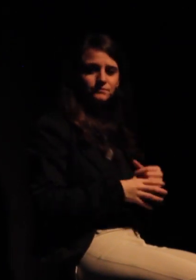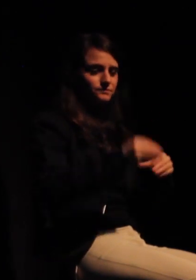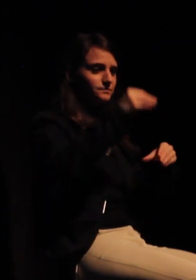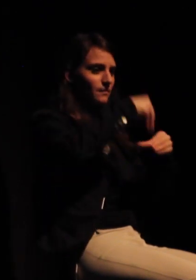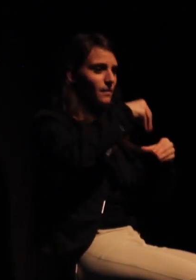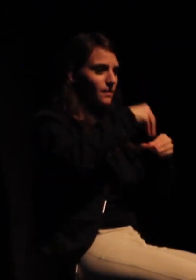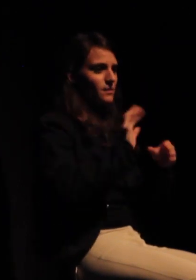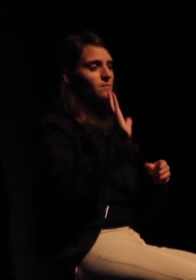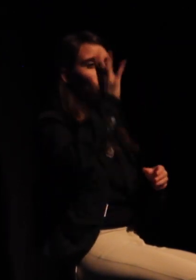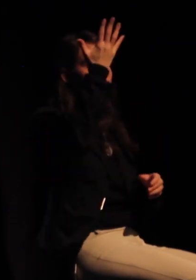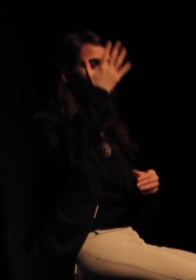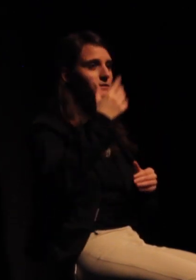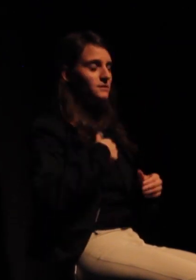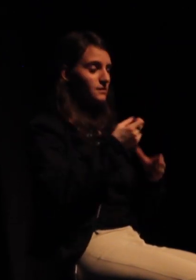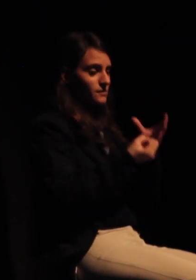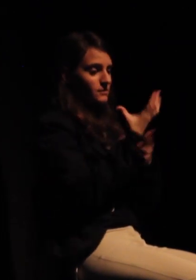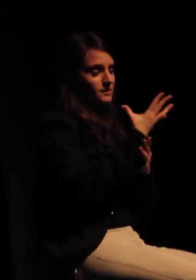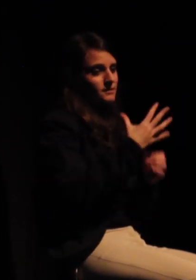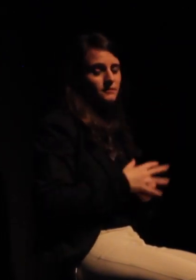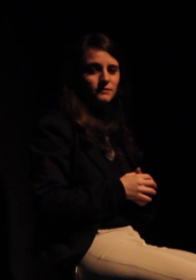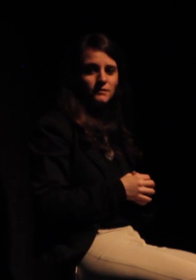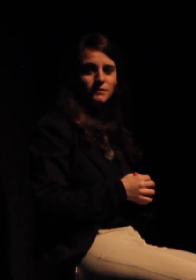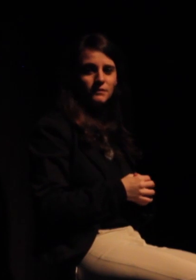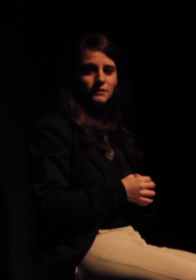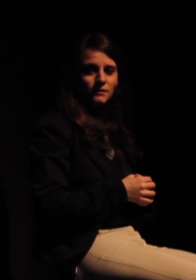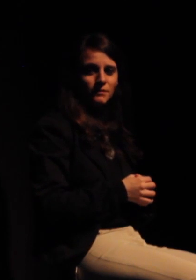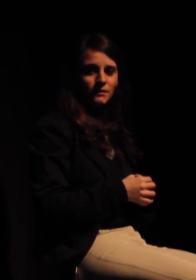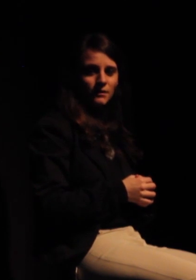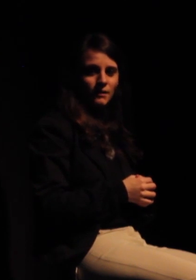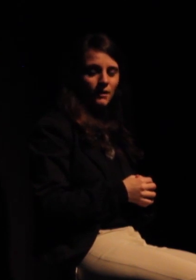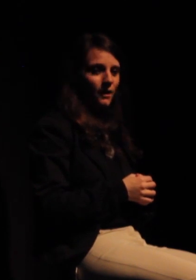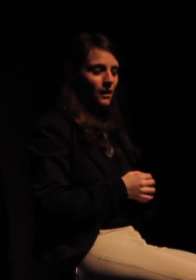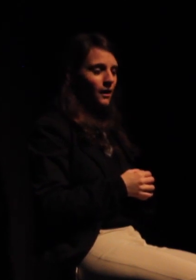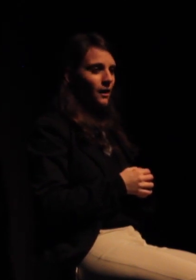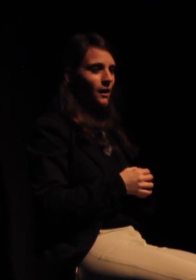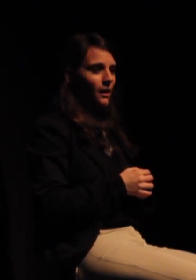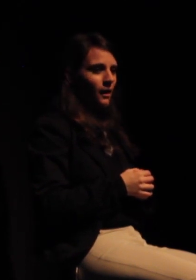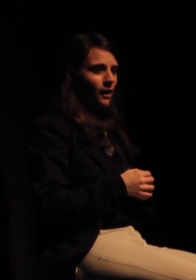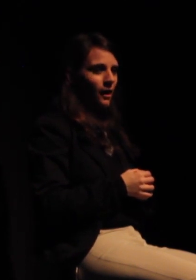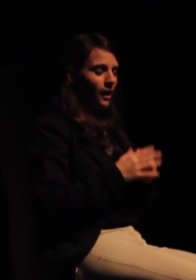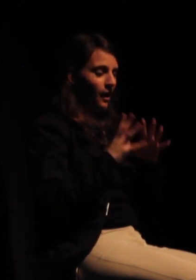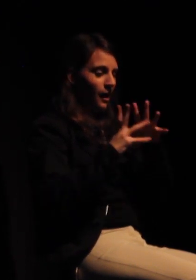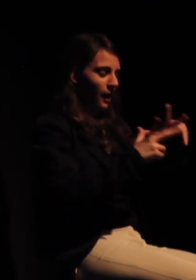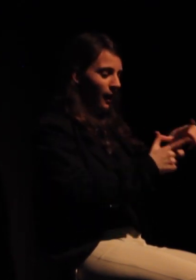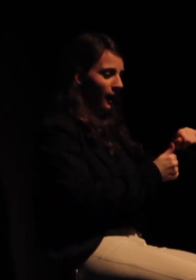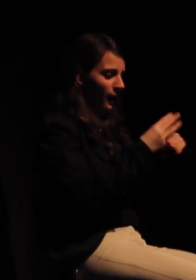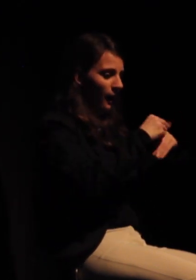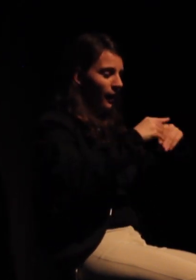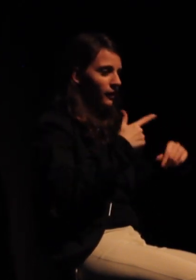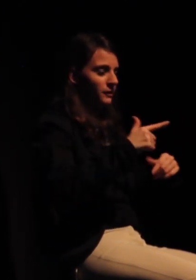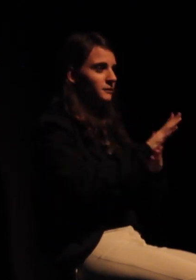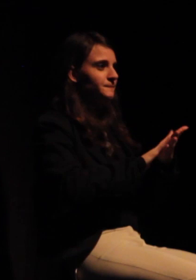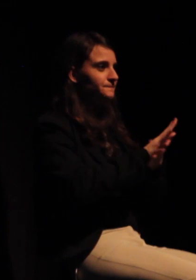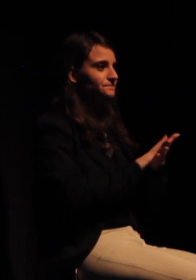dentro dessas situações que eu estou criando. O Dessa Terra Não Vai Nada Vai Sobrar é um